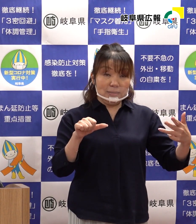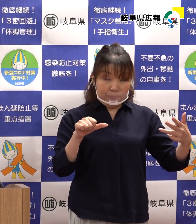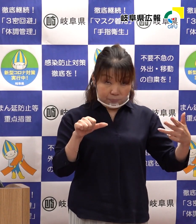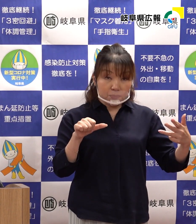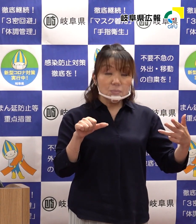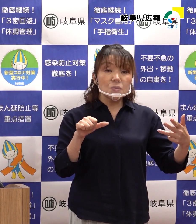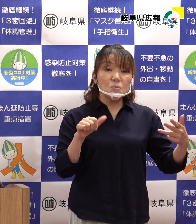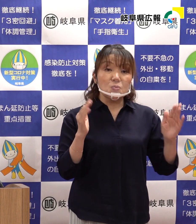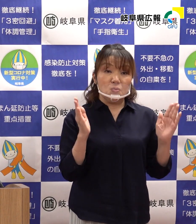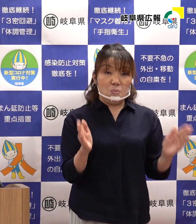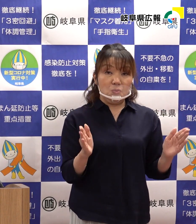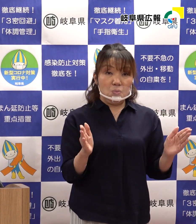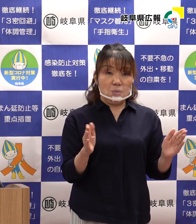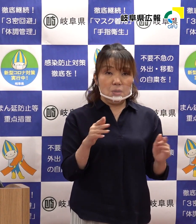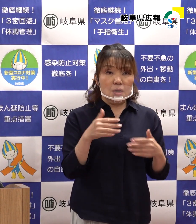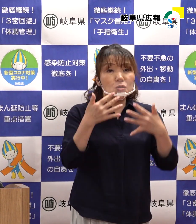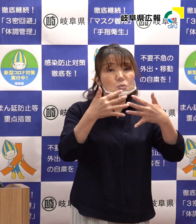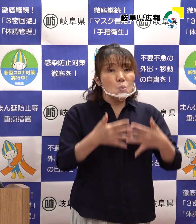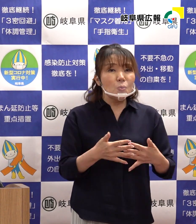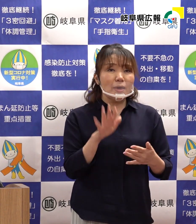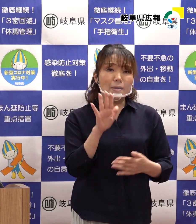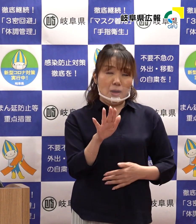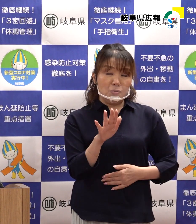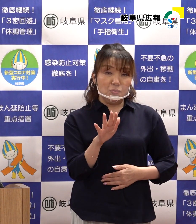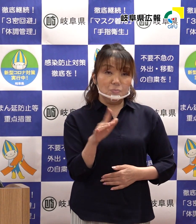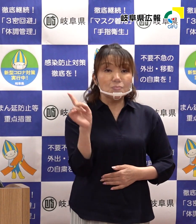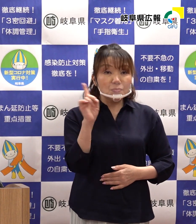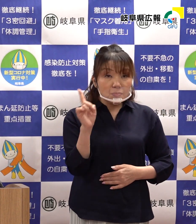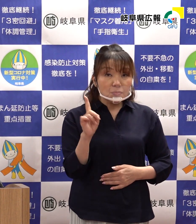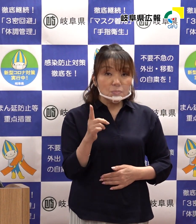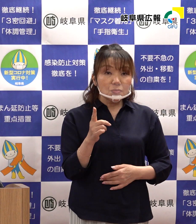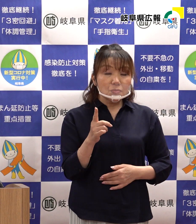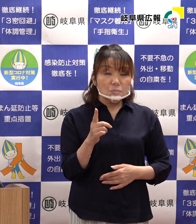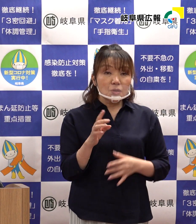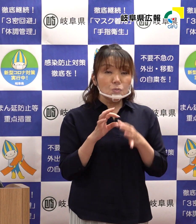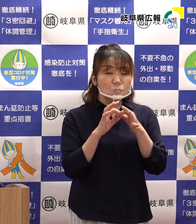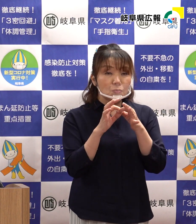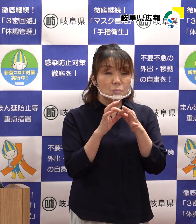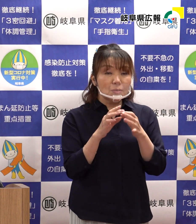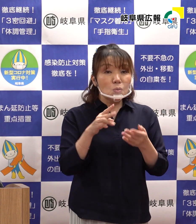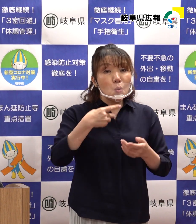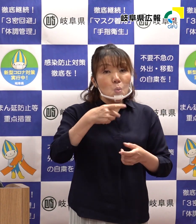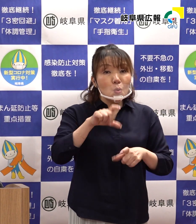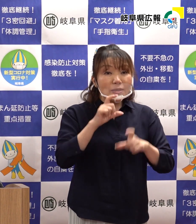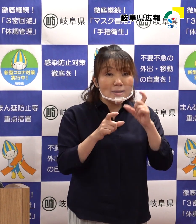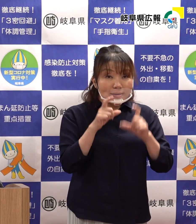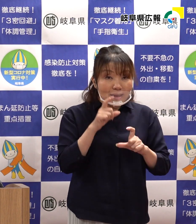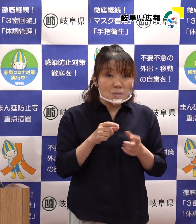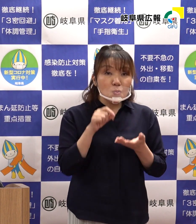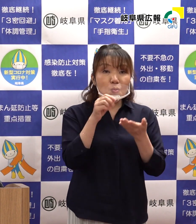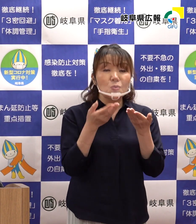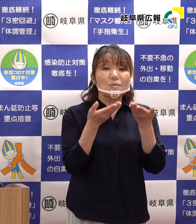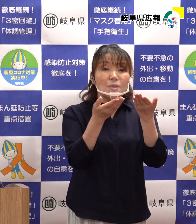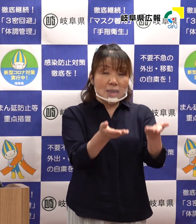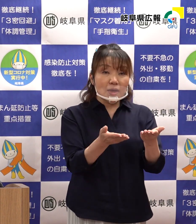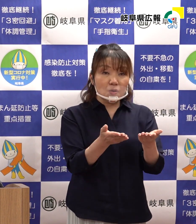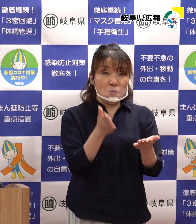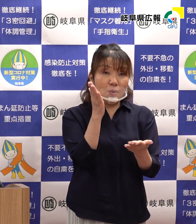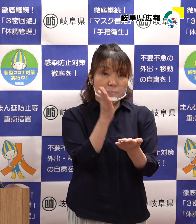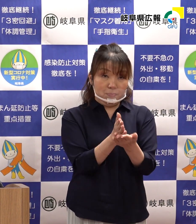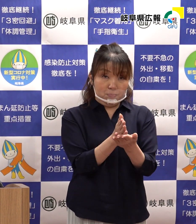が、条件をつけておりまして、終日酒類の提供を行わないことと、それからカラオ